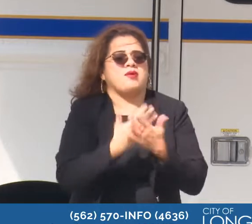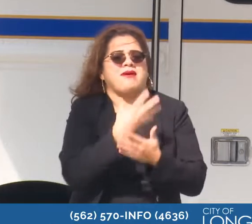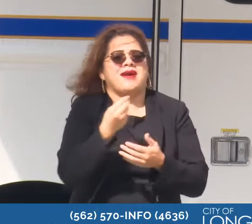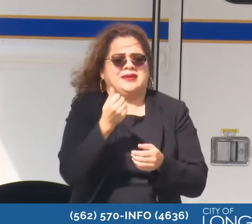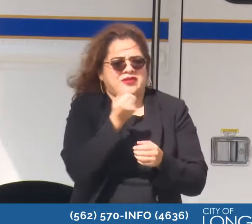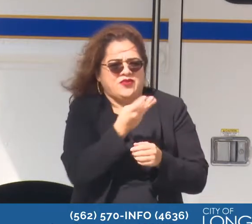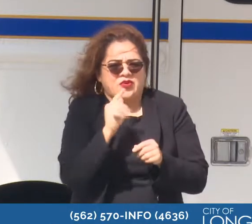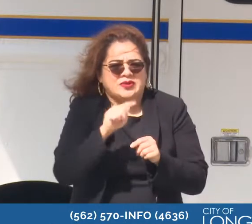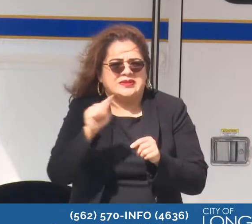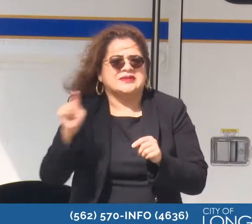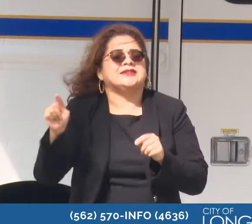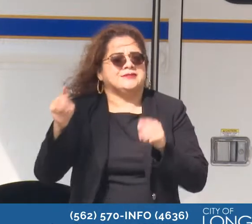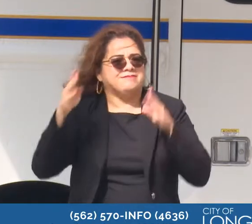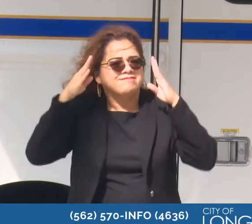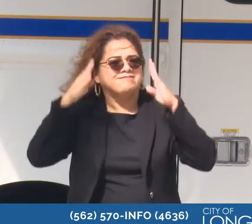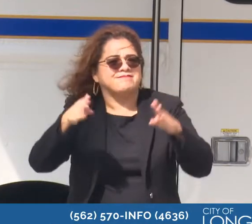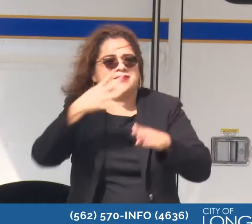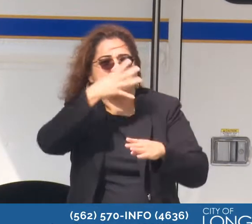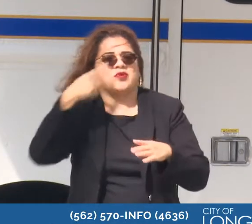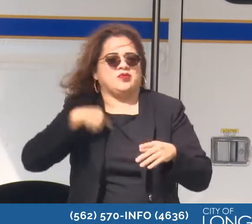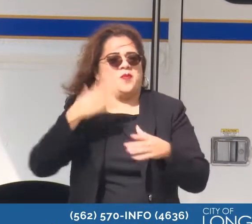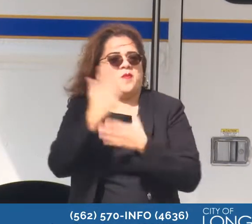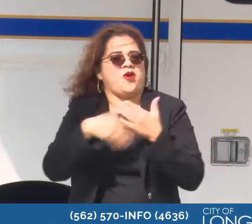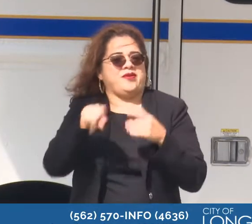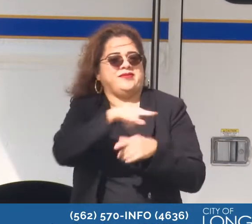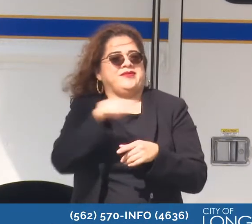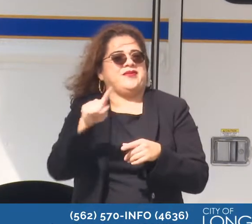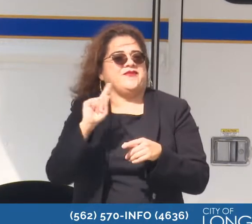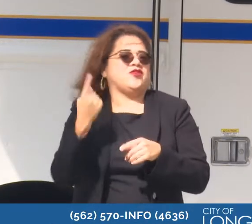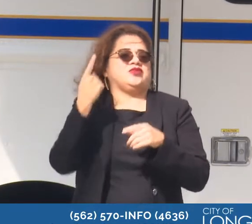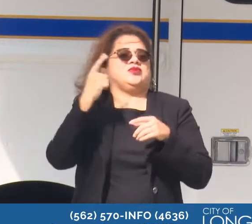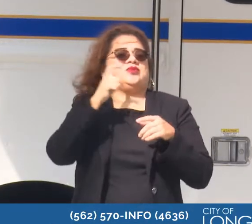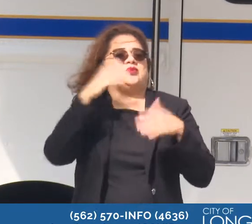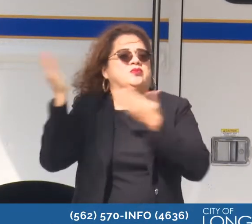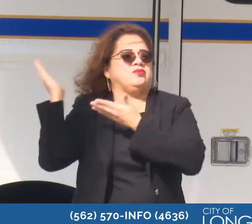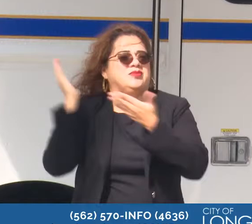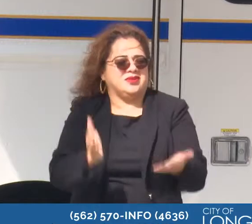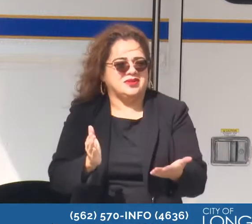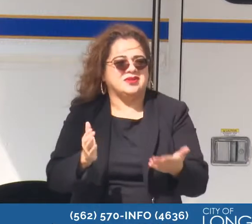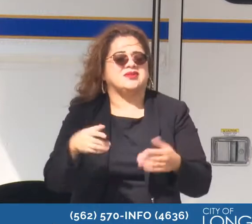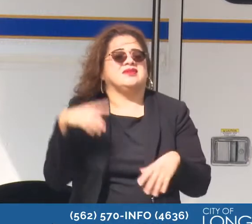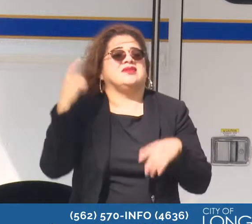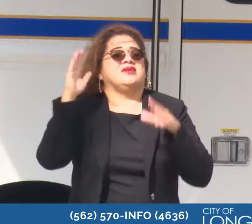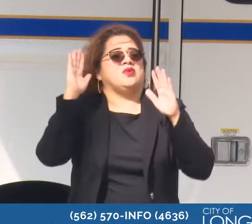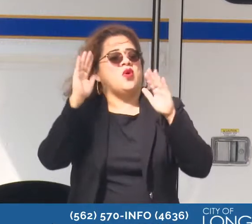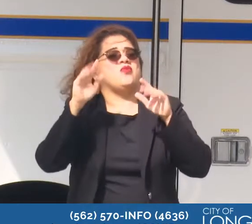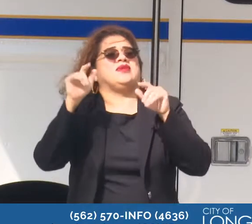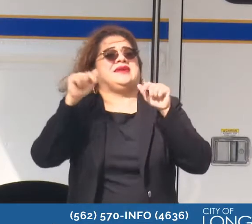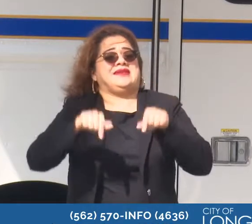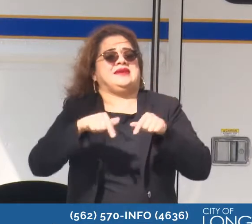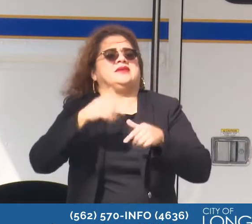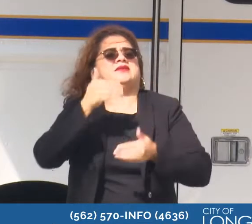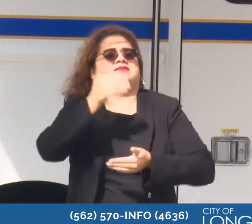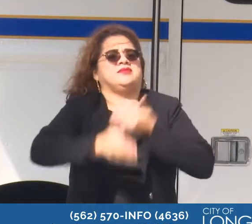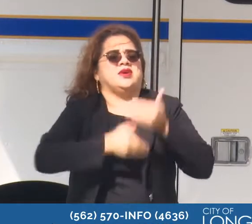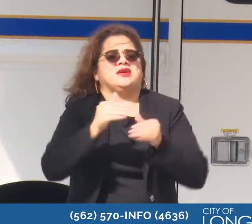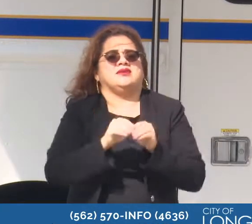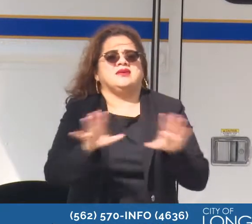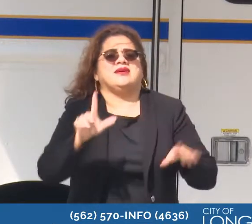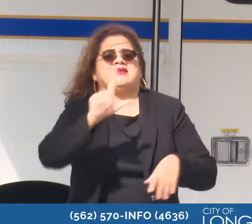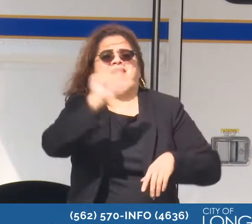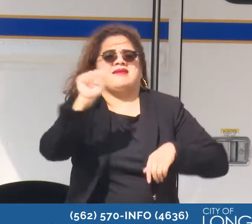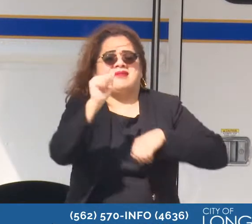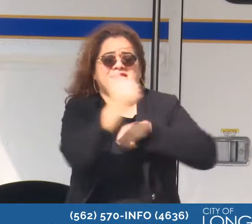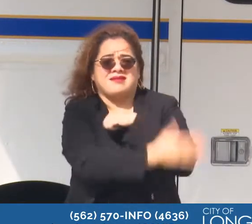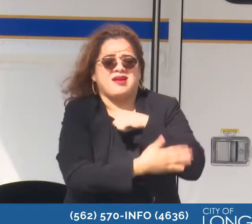toda la ciudad, y sabemos también que esto vamos a replicarlo en el condado de Los Ángeles y por todo el estado de California. Estamos acá con